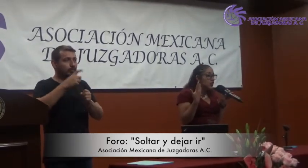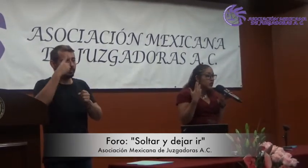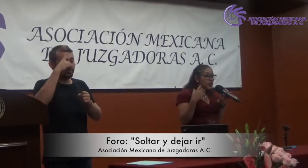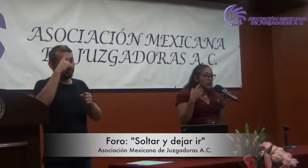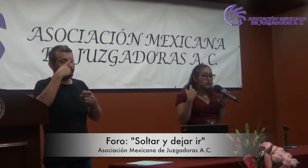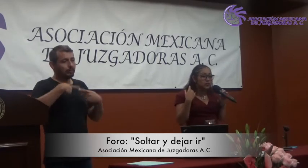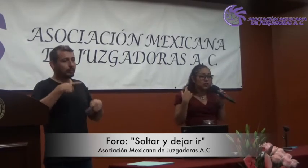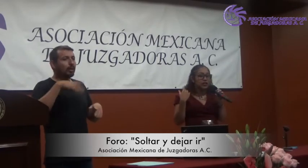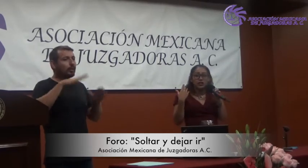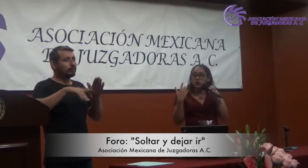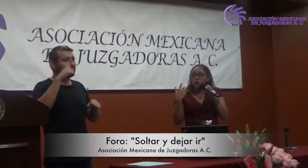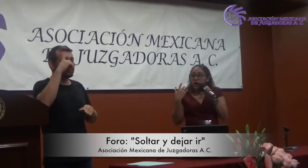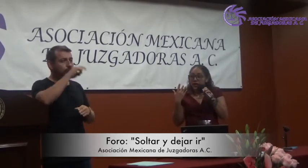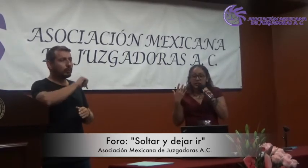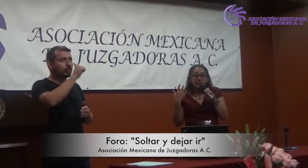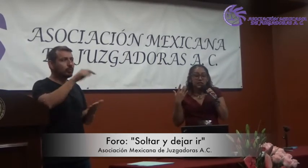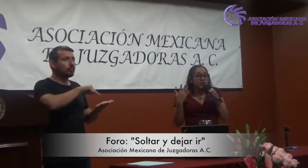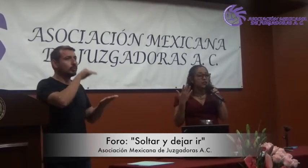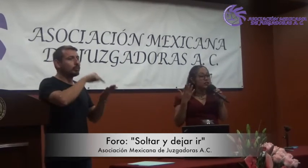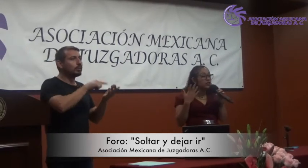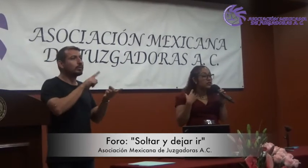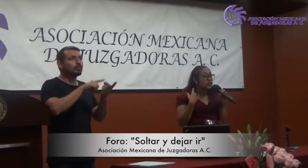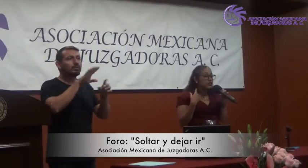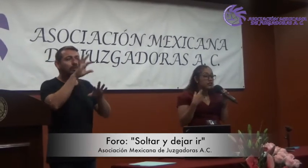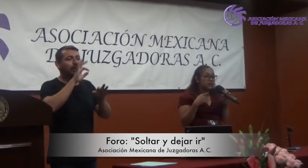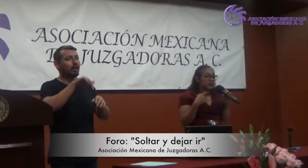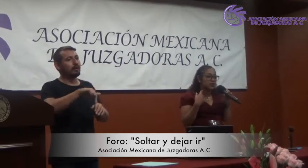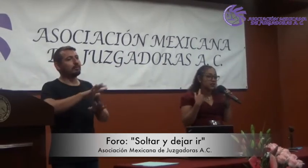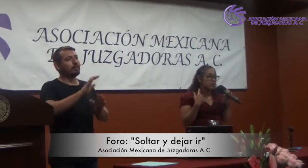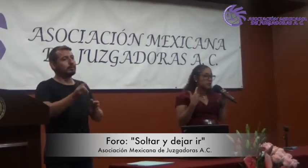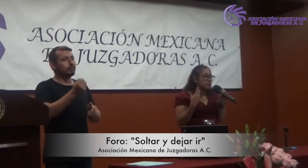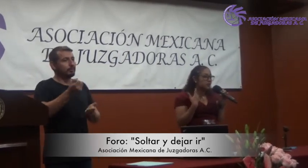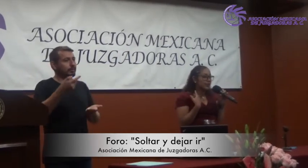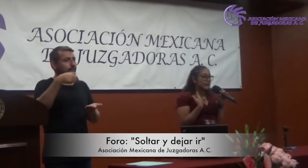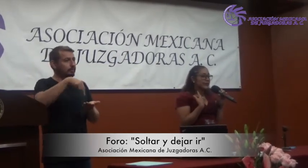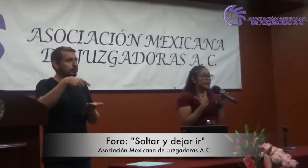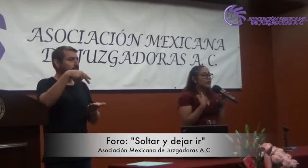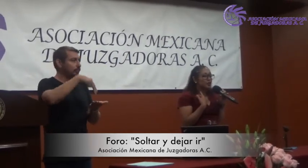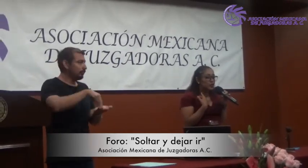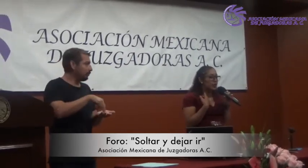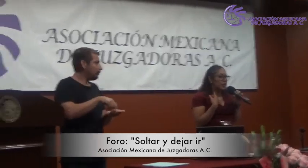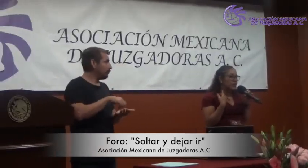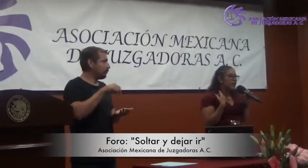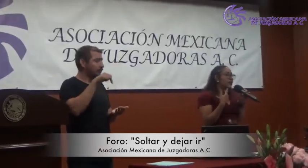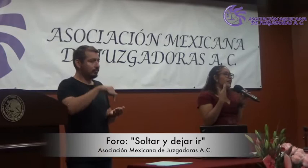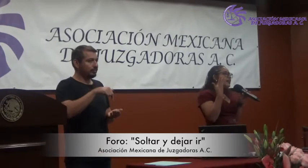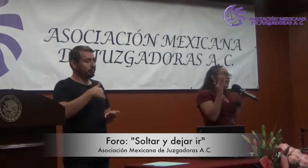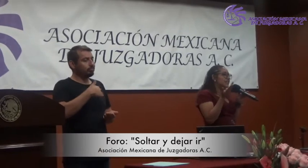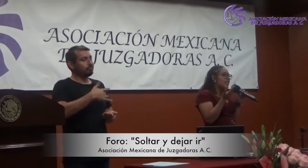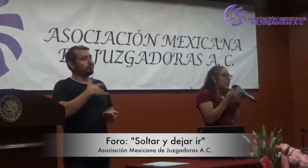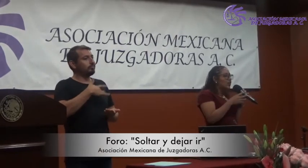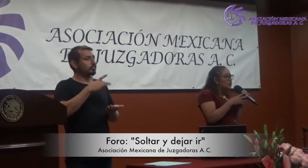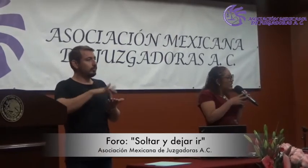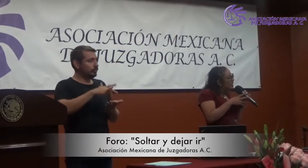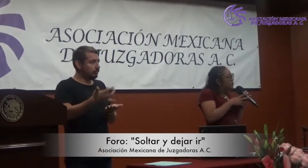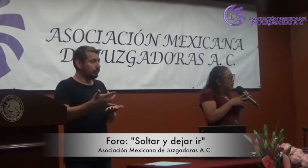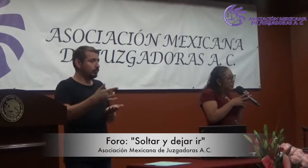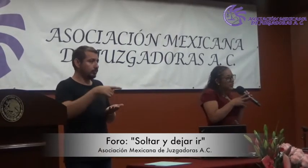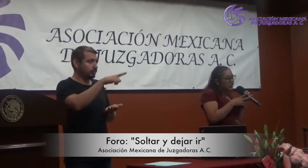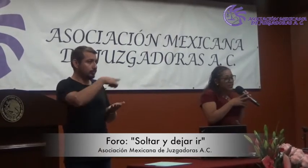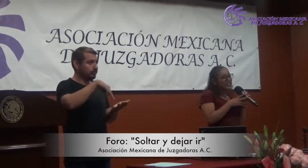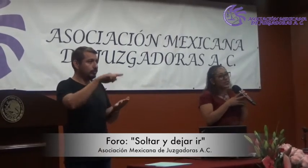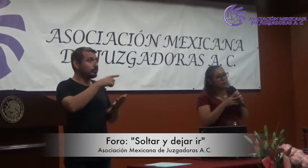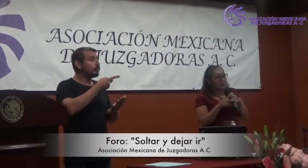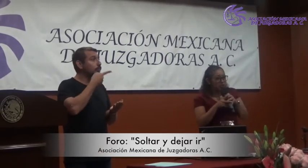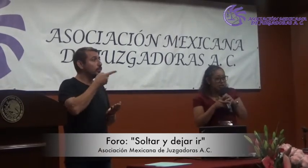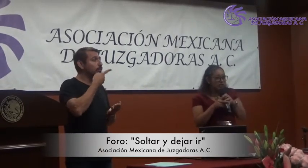difíciles encontrarnos en estos lugares. Y entonces, pues es un gusto para mí estar aquí con ustedes,